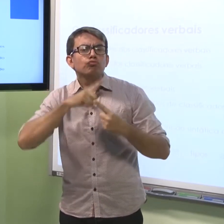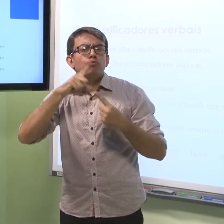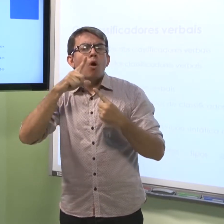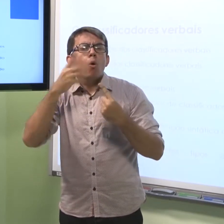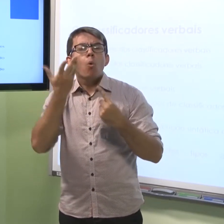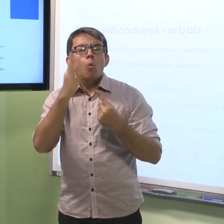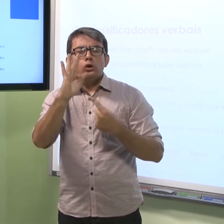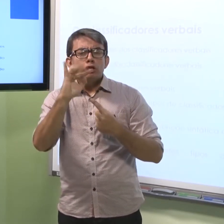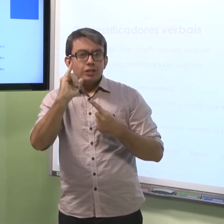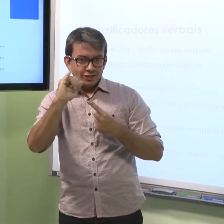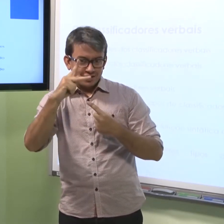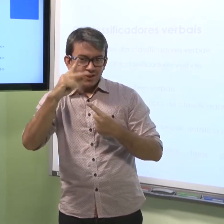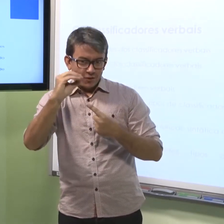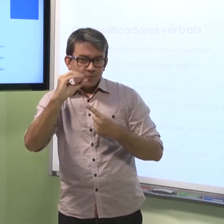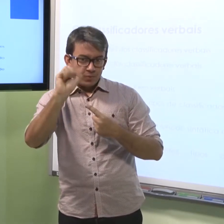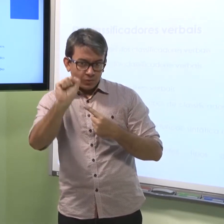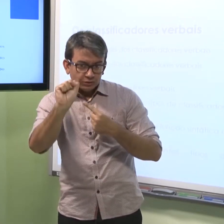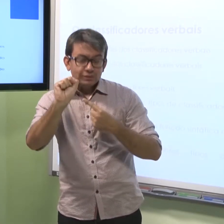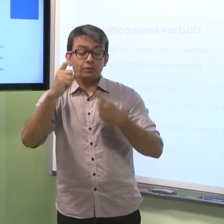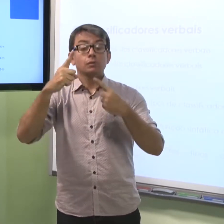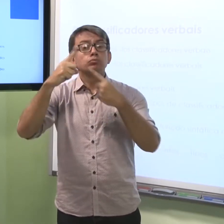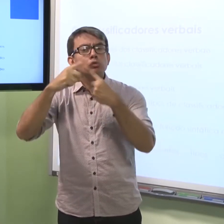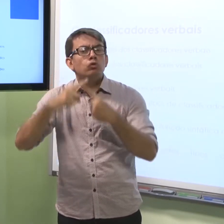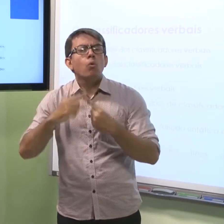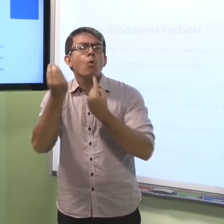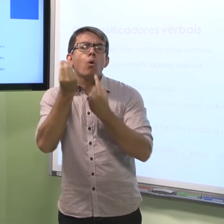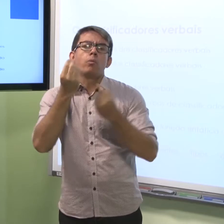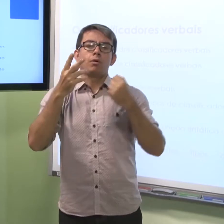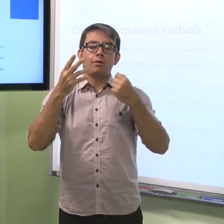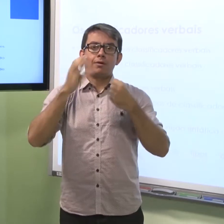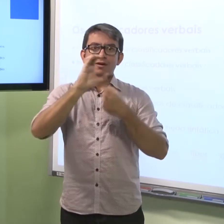Também temos os tipos de classificadores verbais.